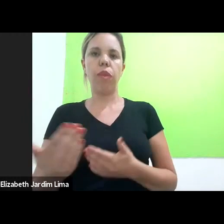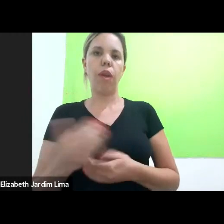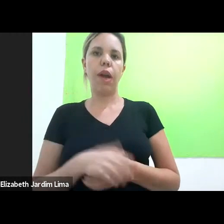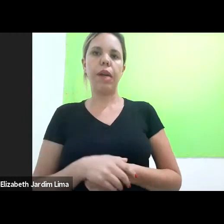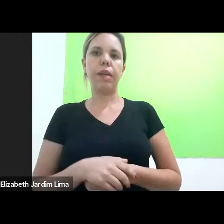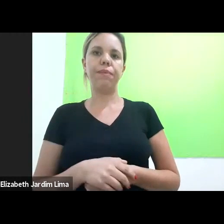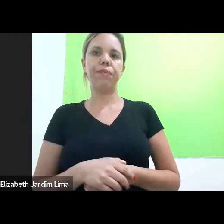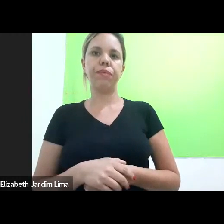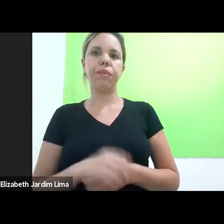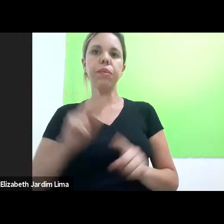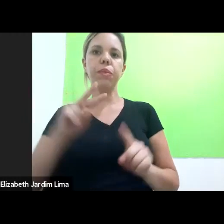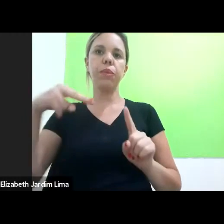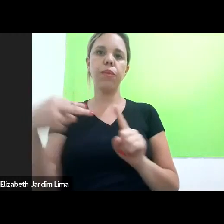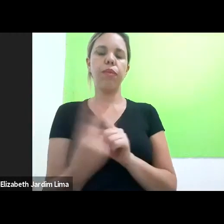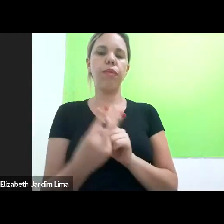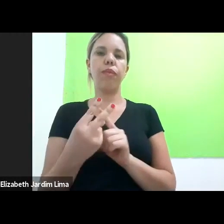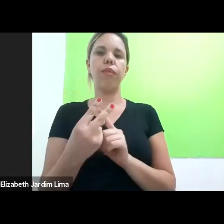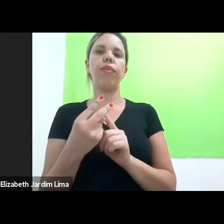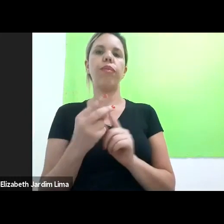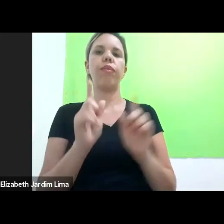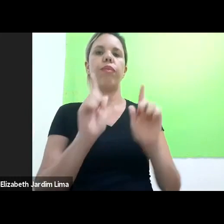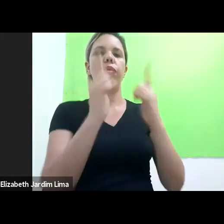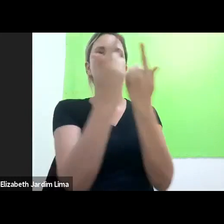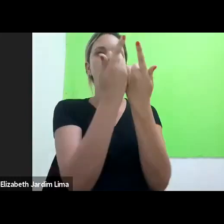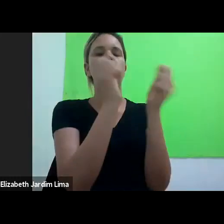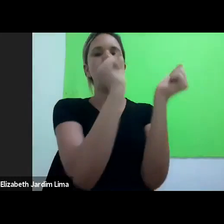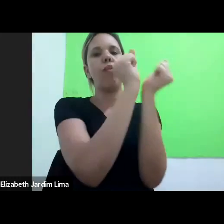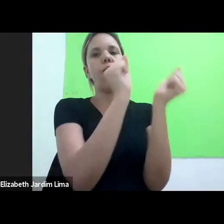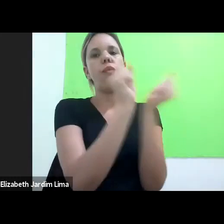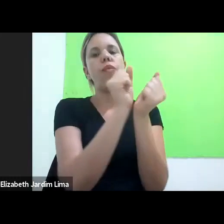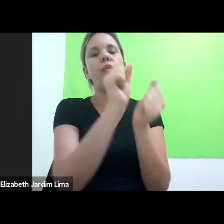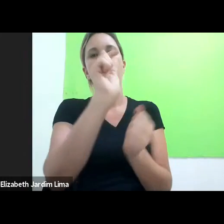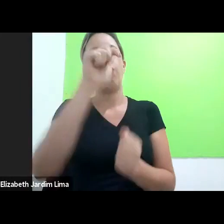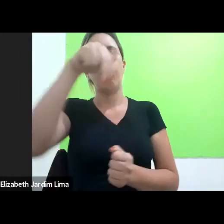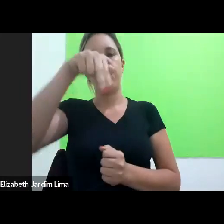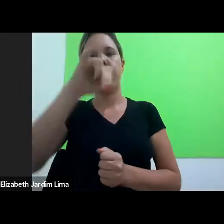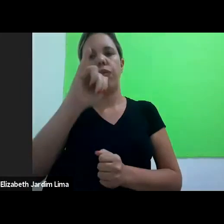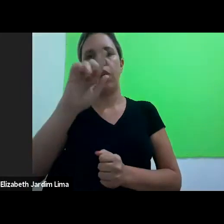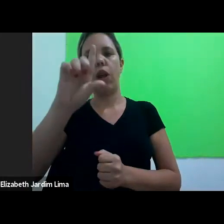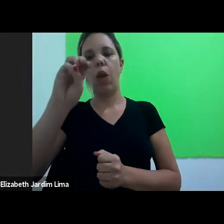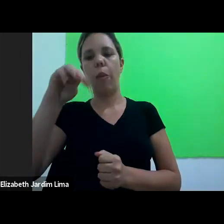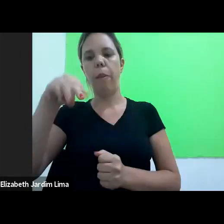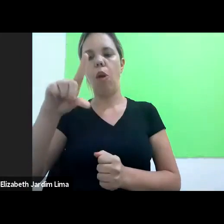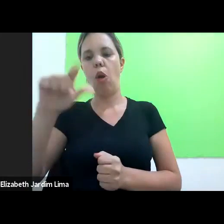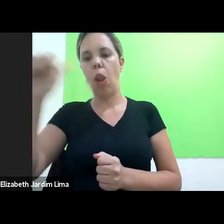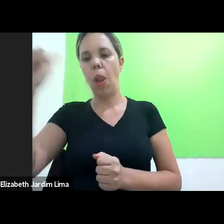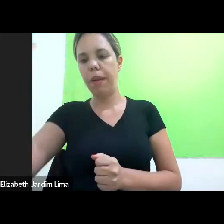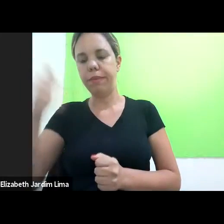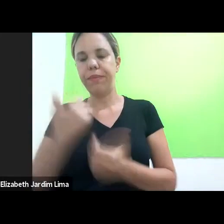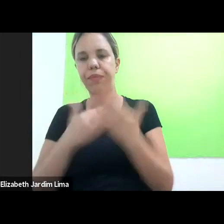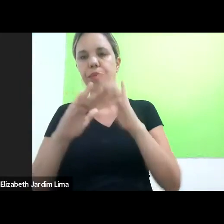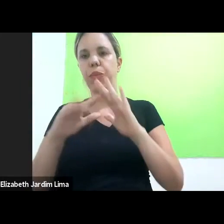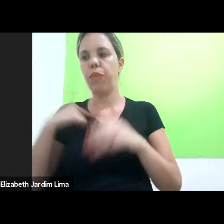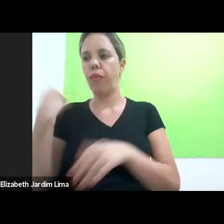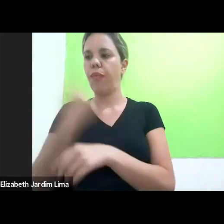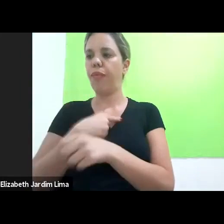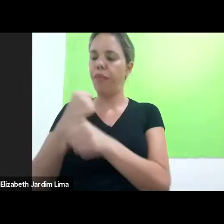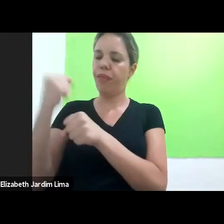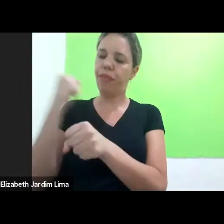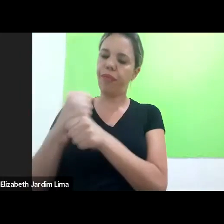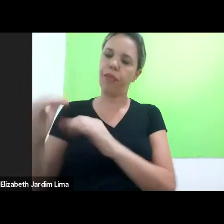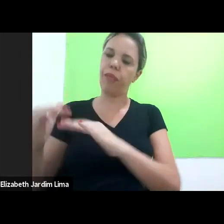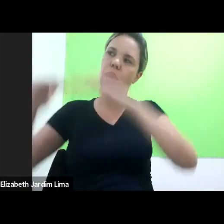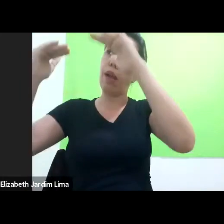da perspectiva quilombola, né? Me lembro que não tinha escola, foi uma escola que a gente construiu,